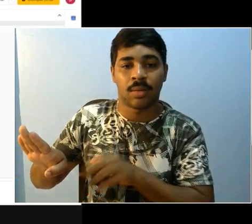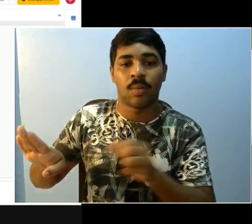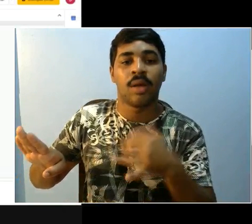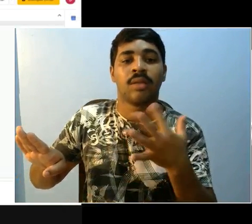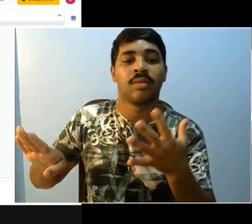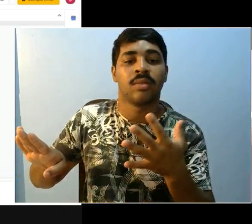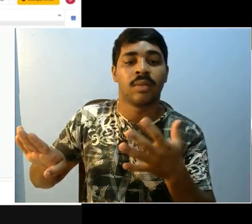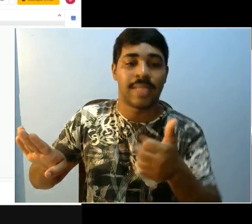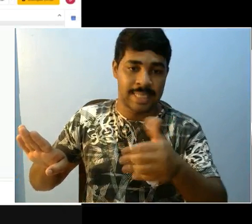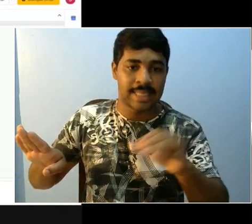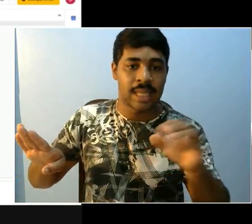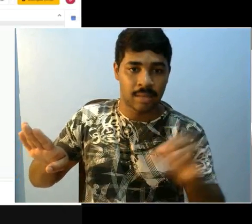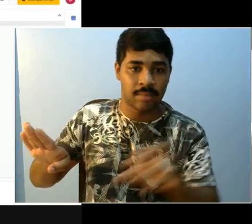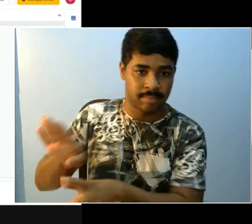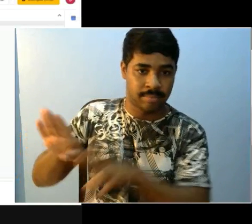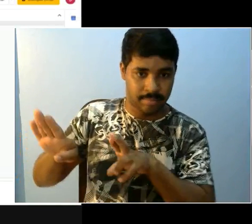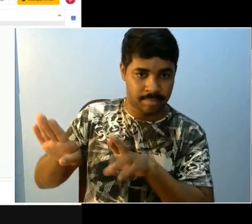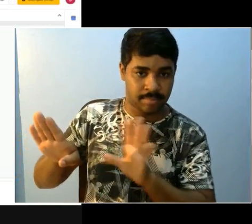100.